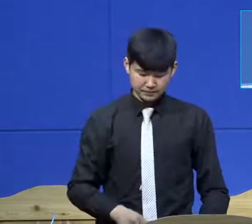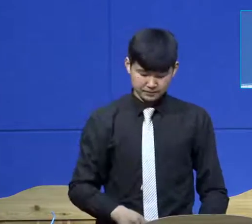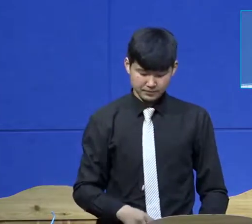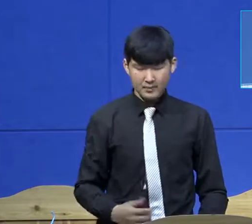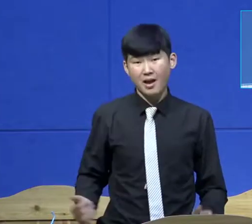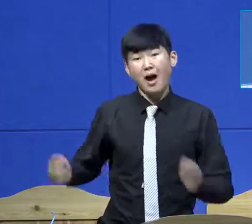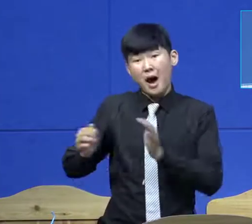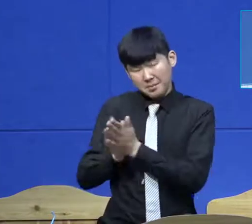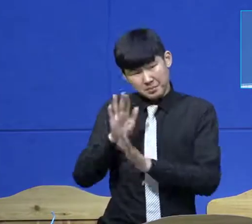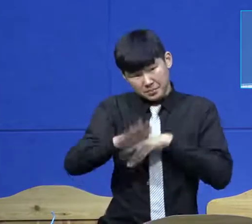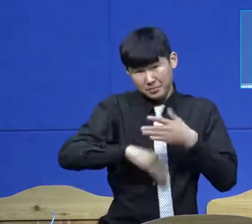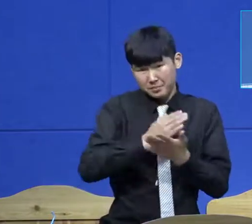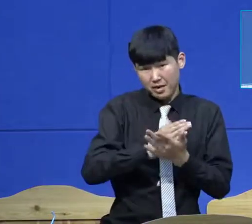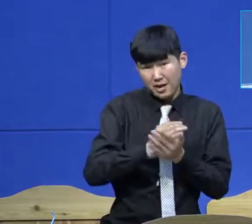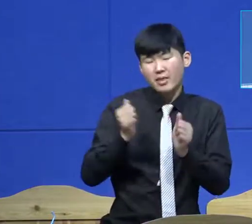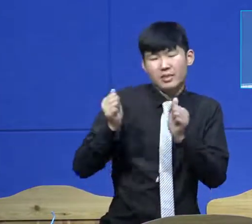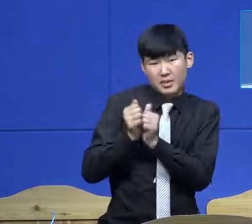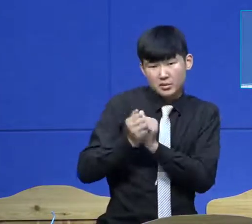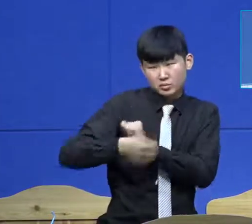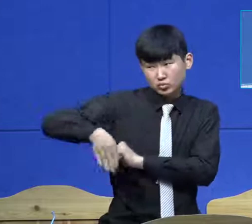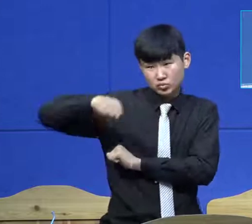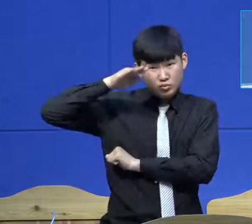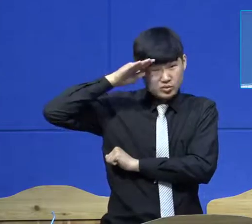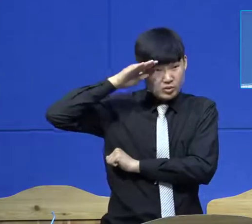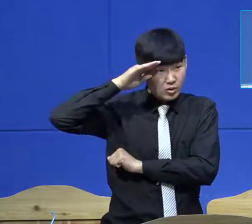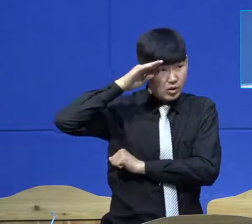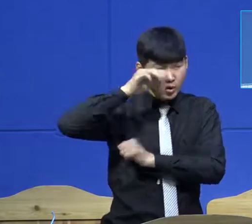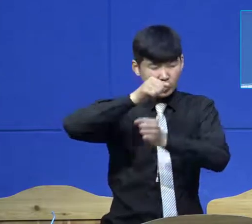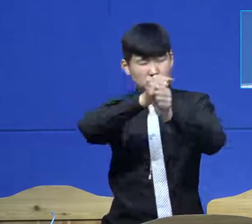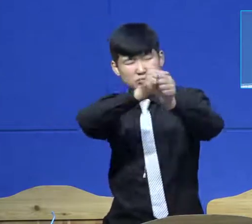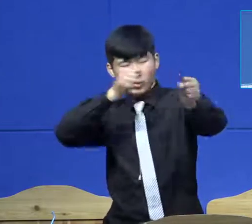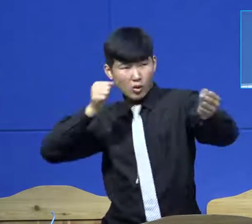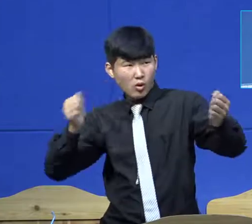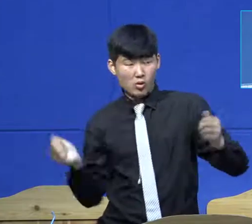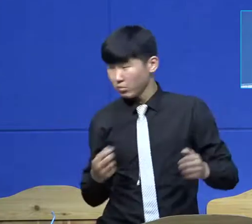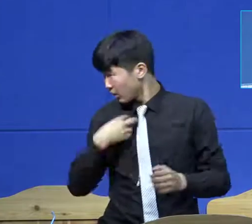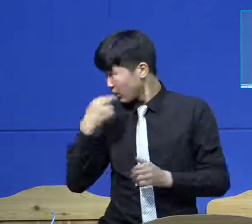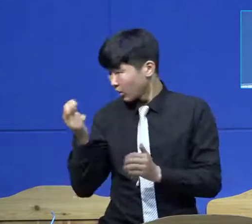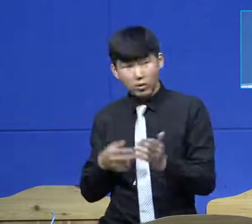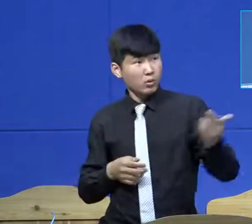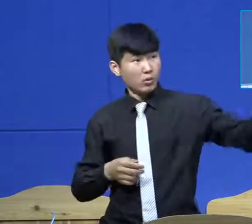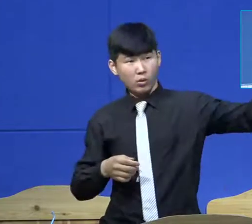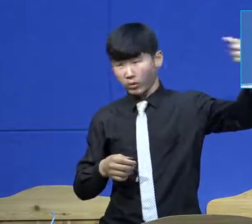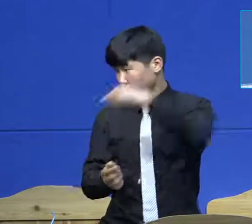хамт явж байгаа андууд цэргүүд нь суманд оногдоод унаад үхэж байхад